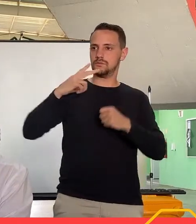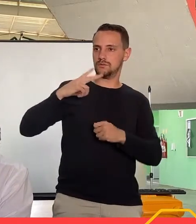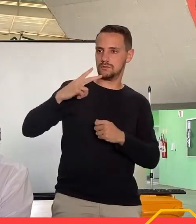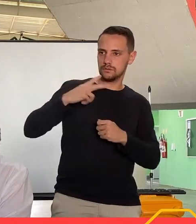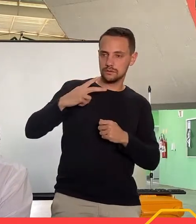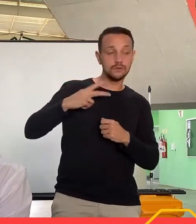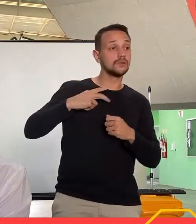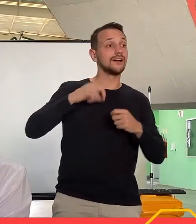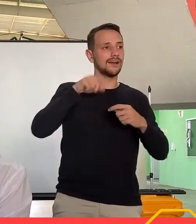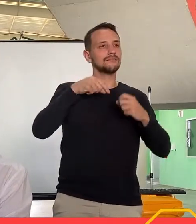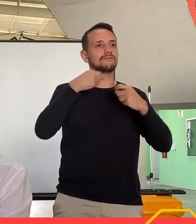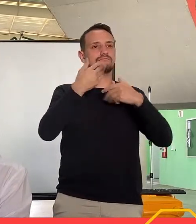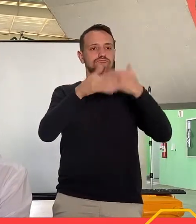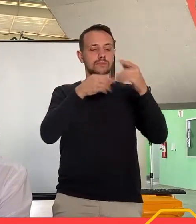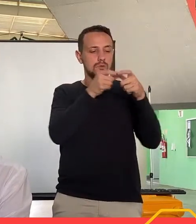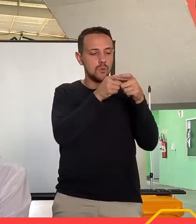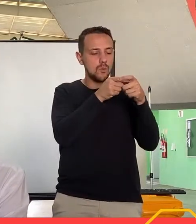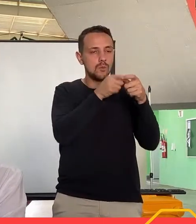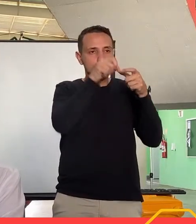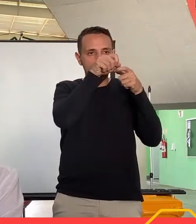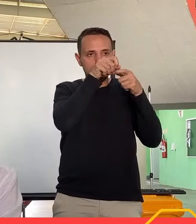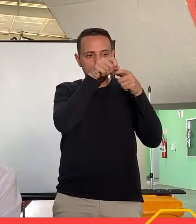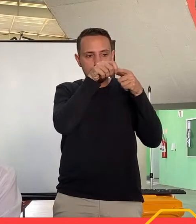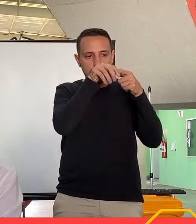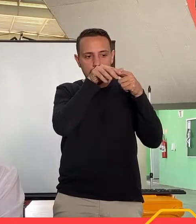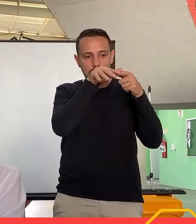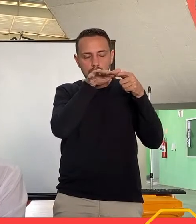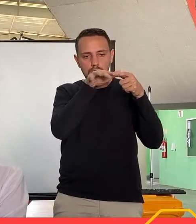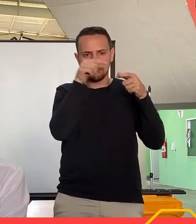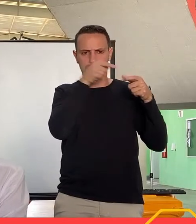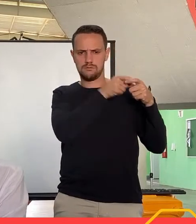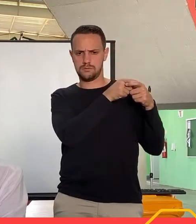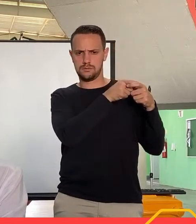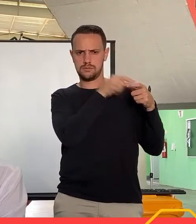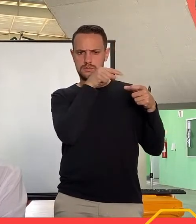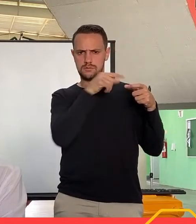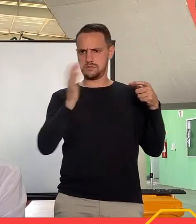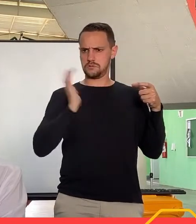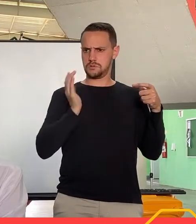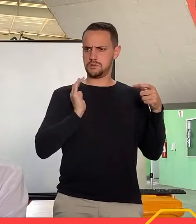foi transbordando depois. Bom, se é para proteger a minoria, não